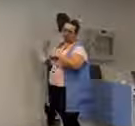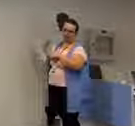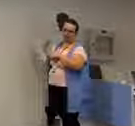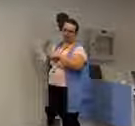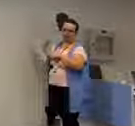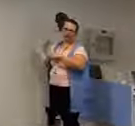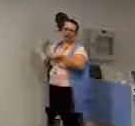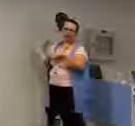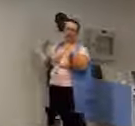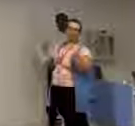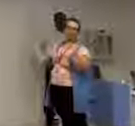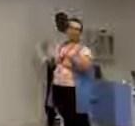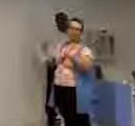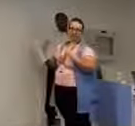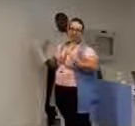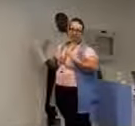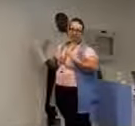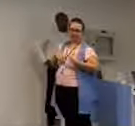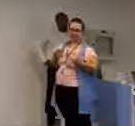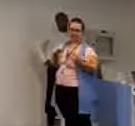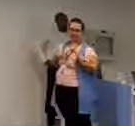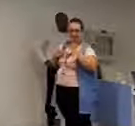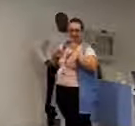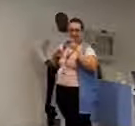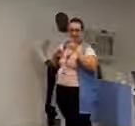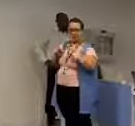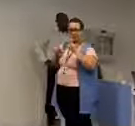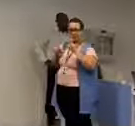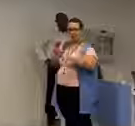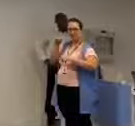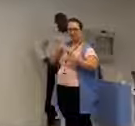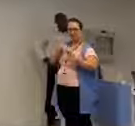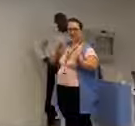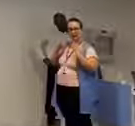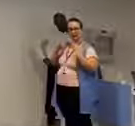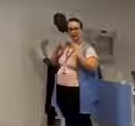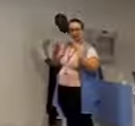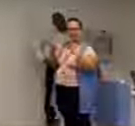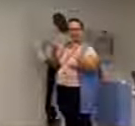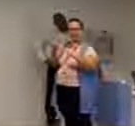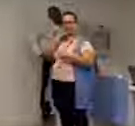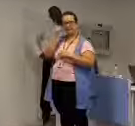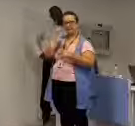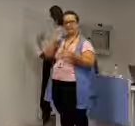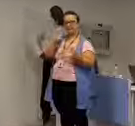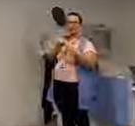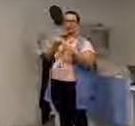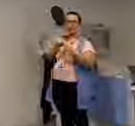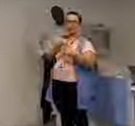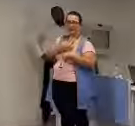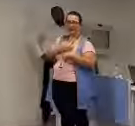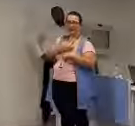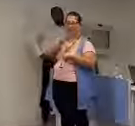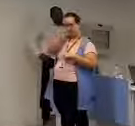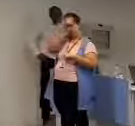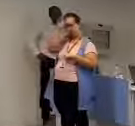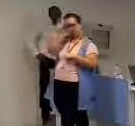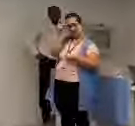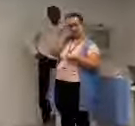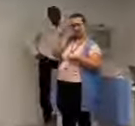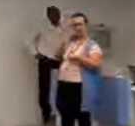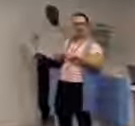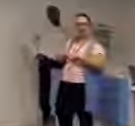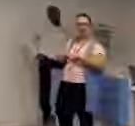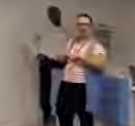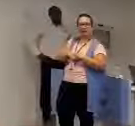Então cabe a nós, durante o nosso turno de trabalho, usar tecnologias como essas, que vão me permitir, durante